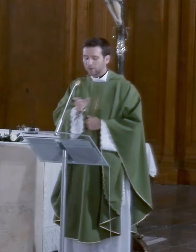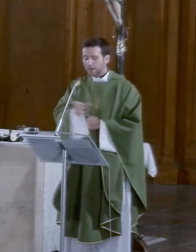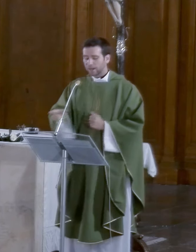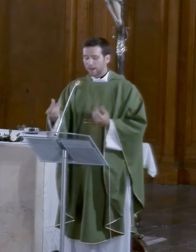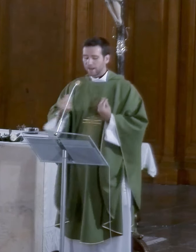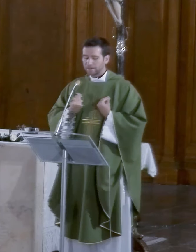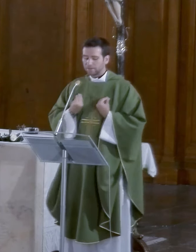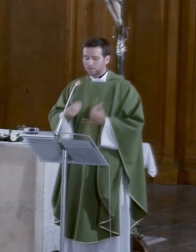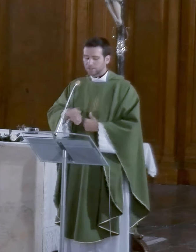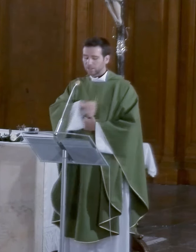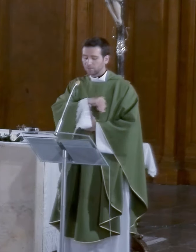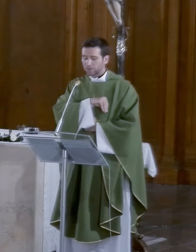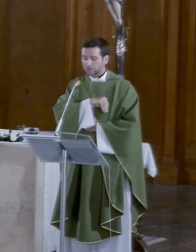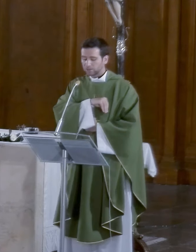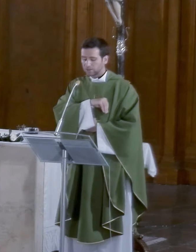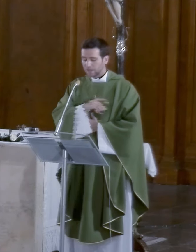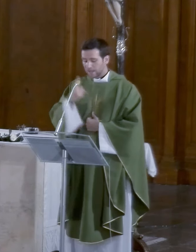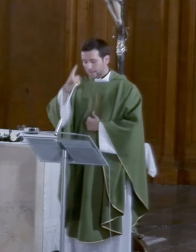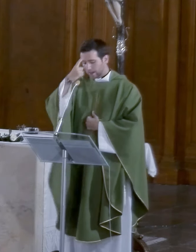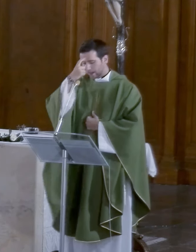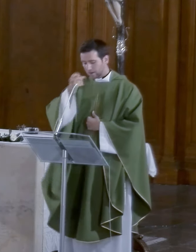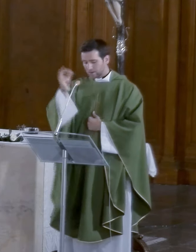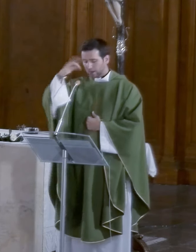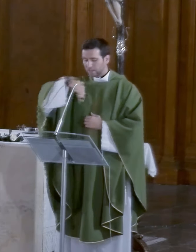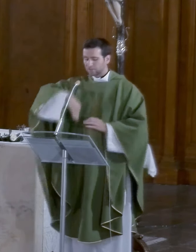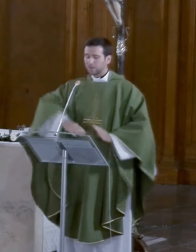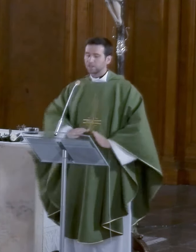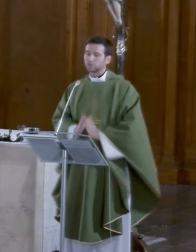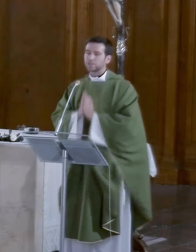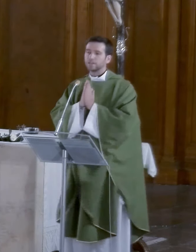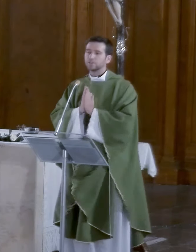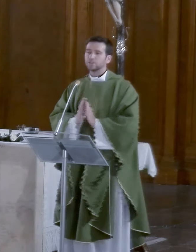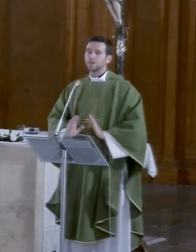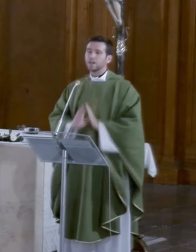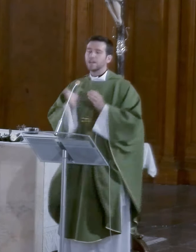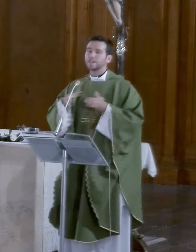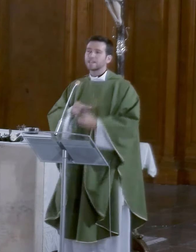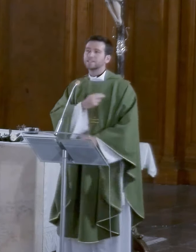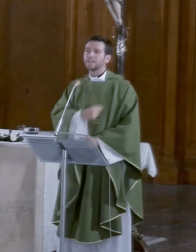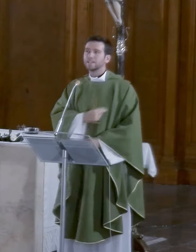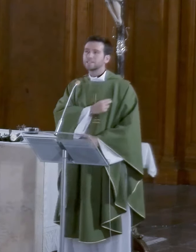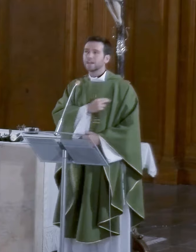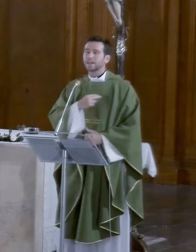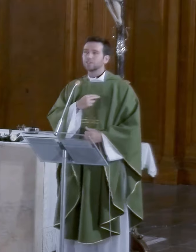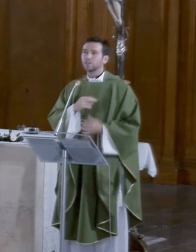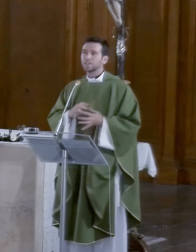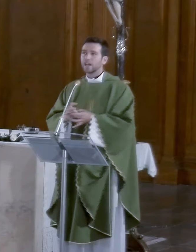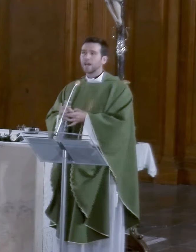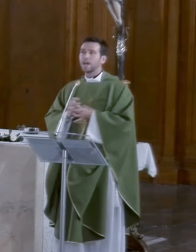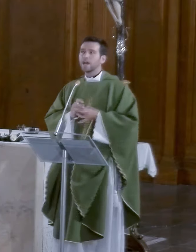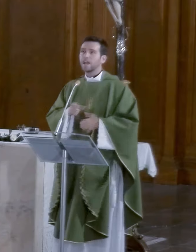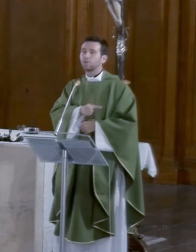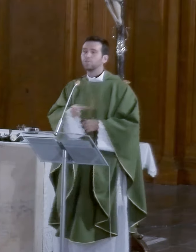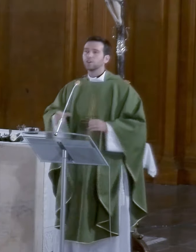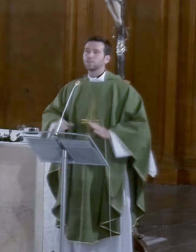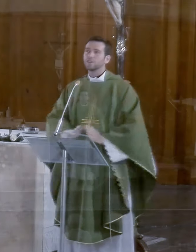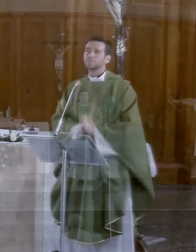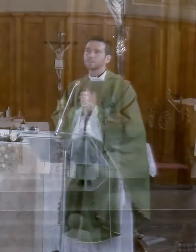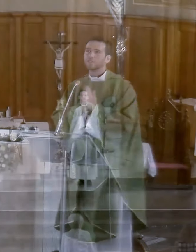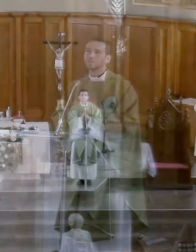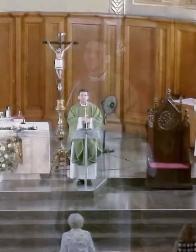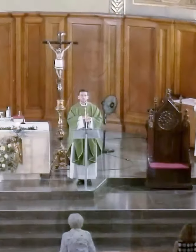a juzgar a vivos y muertos. Creo en el Espíritu Santo, la Santa Iglesia Católica, la